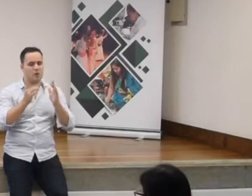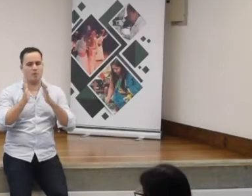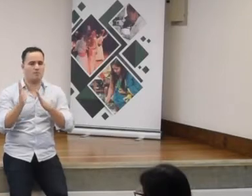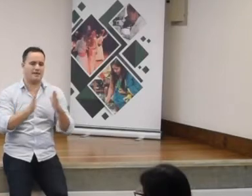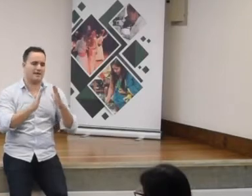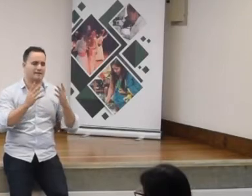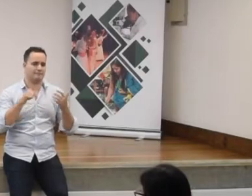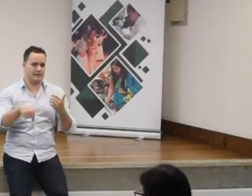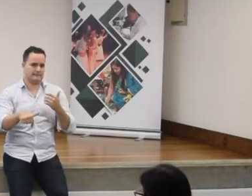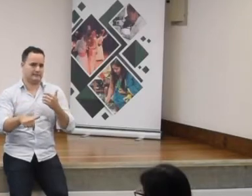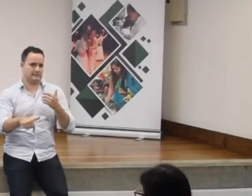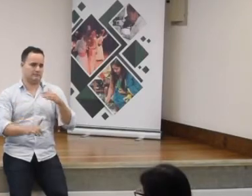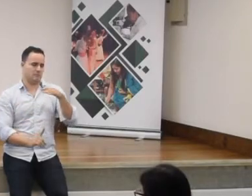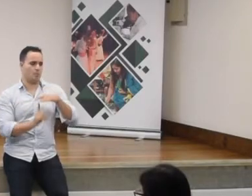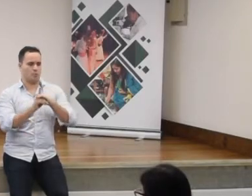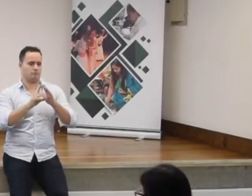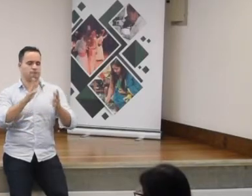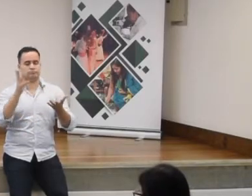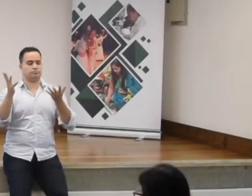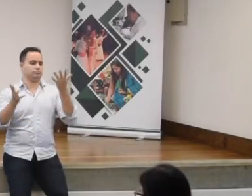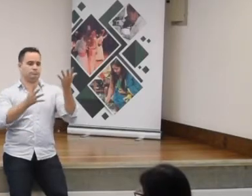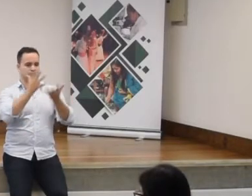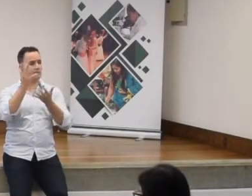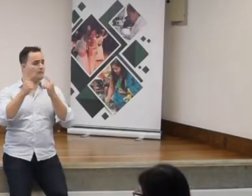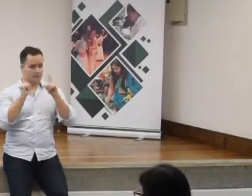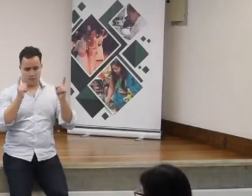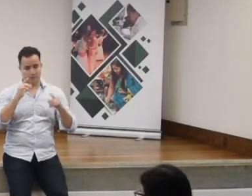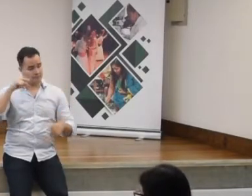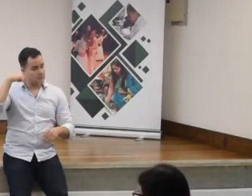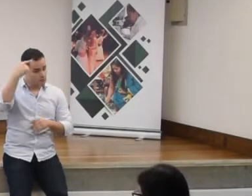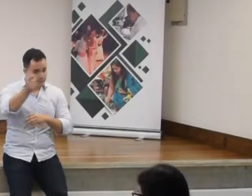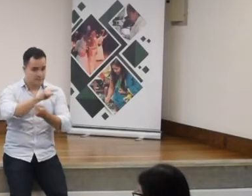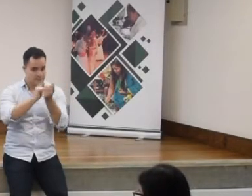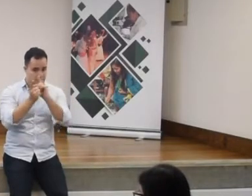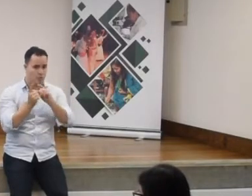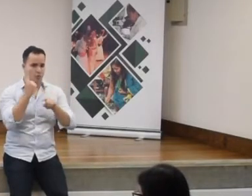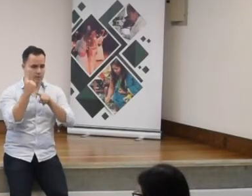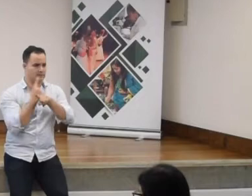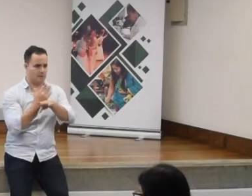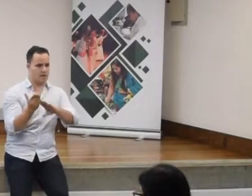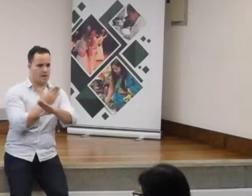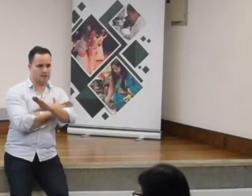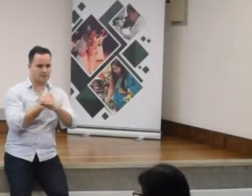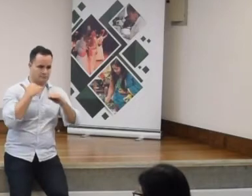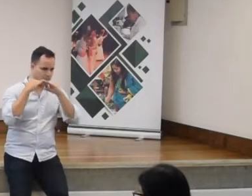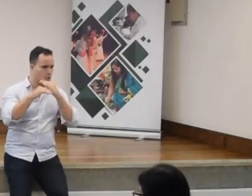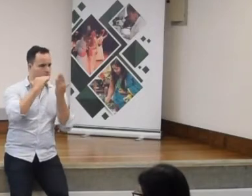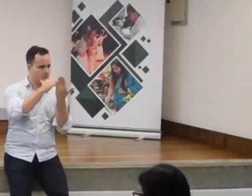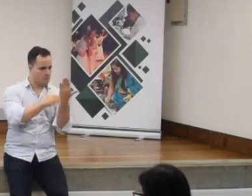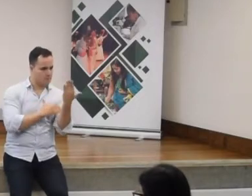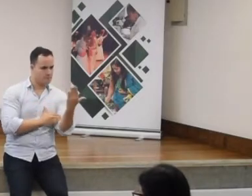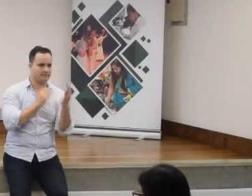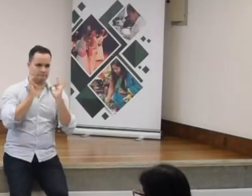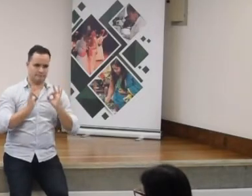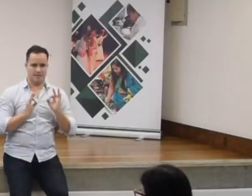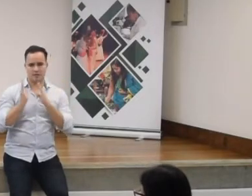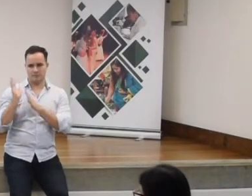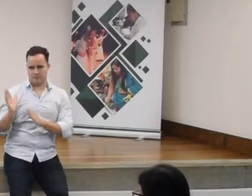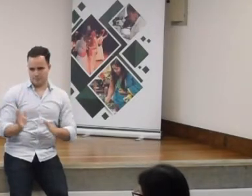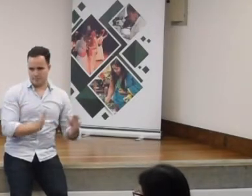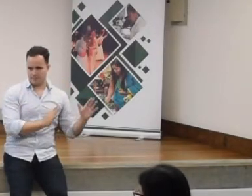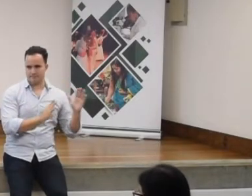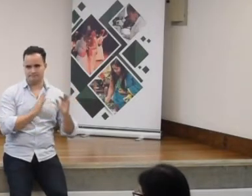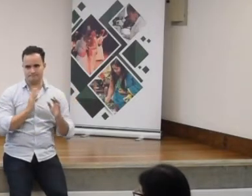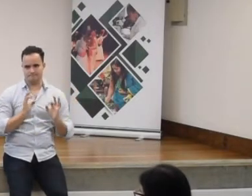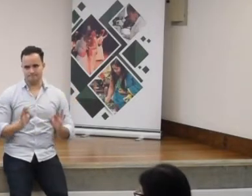eso sucedió eso, pero la idea sí es mandar con antelación las cosas, sí, como para que trabajemos bien organizados en